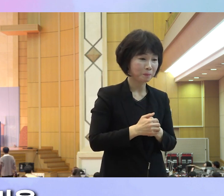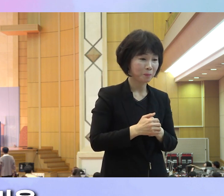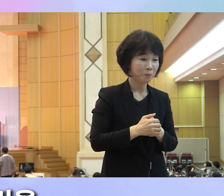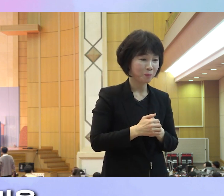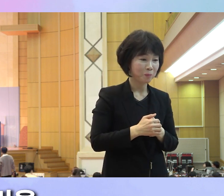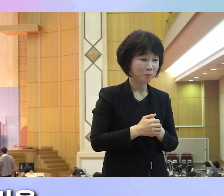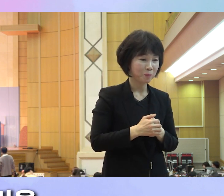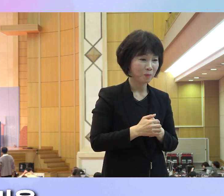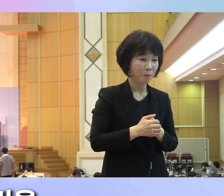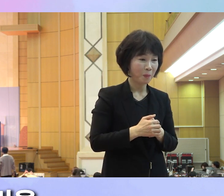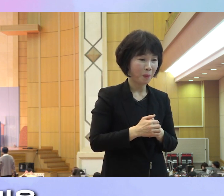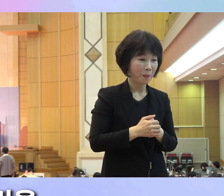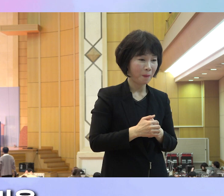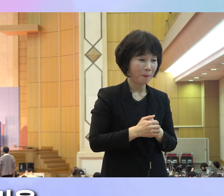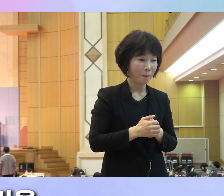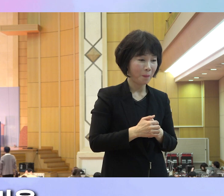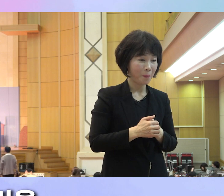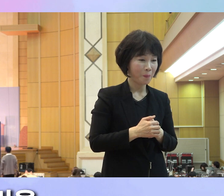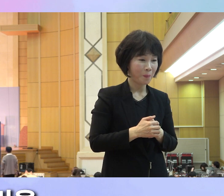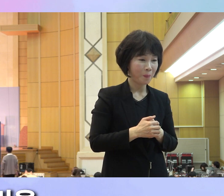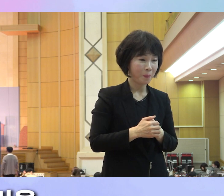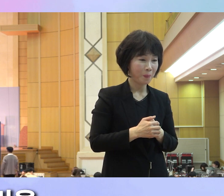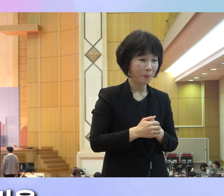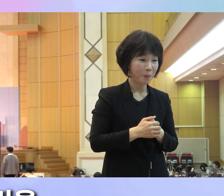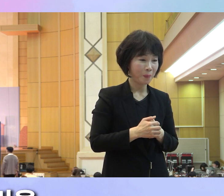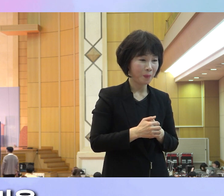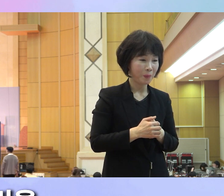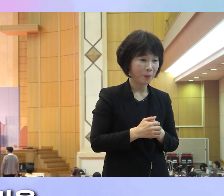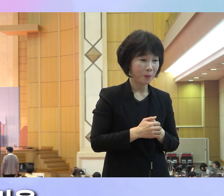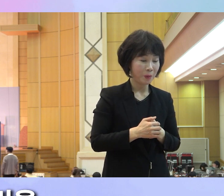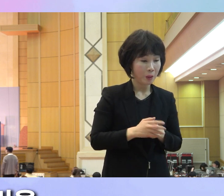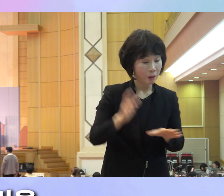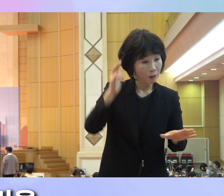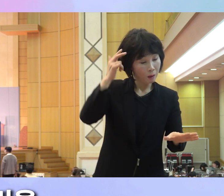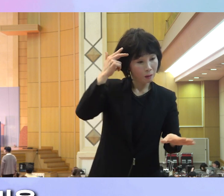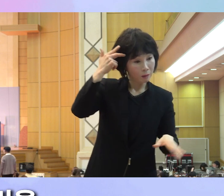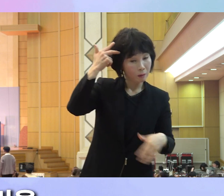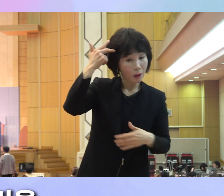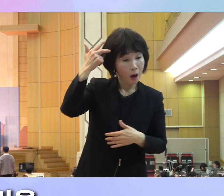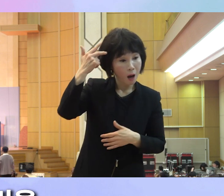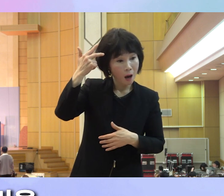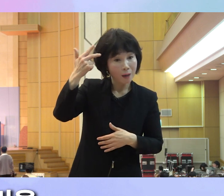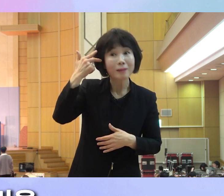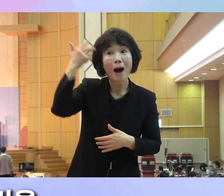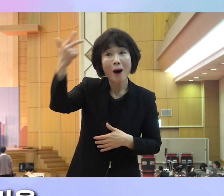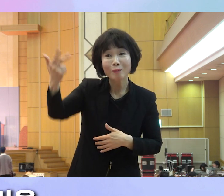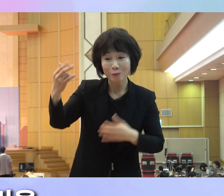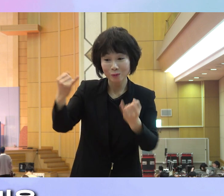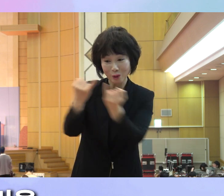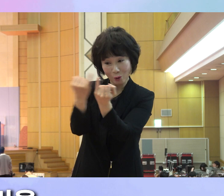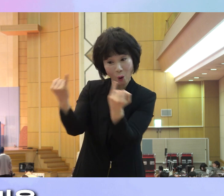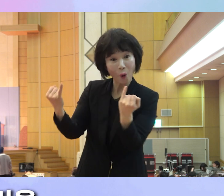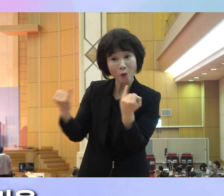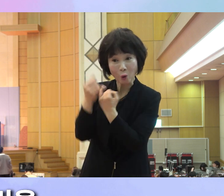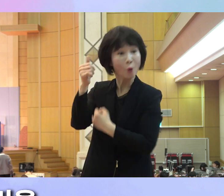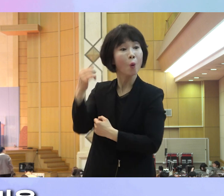주최 다음 주라고 되어 있는데 여선교회 주최 특별 벼룩시장을